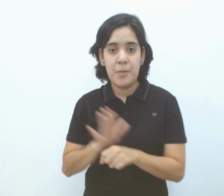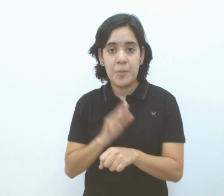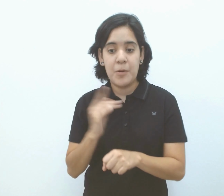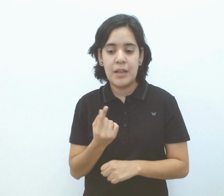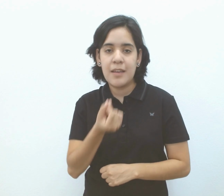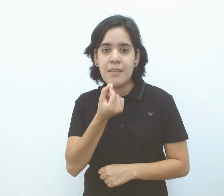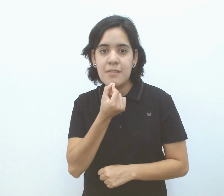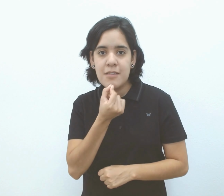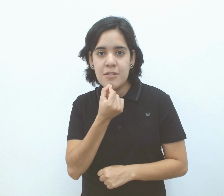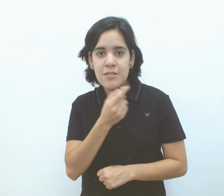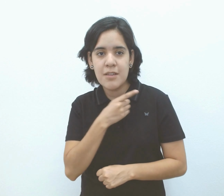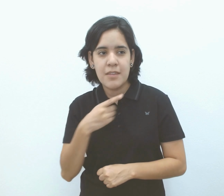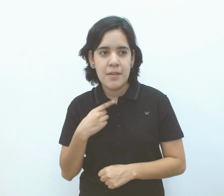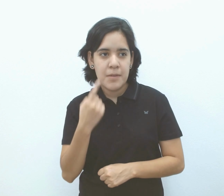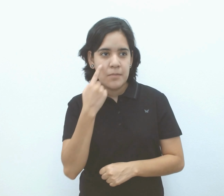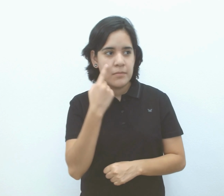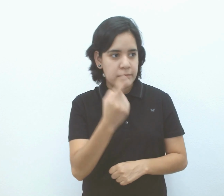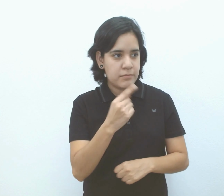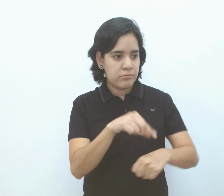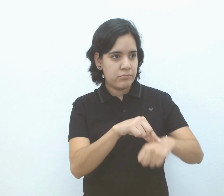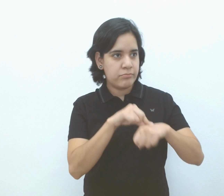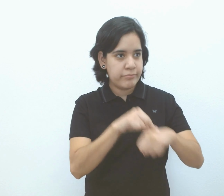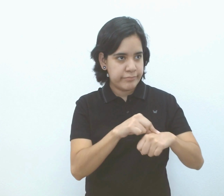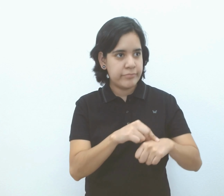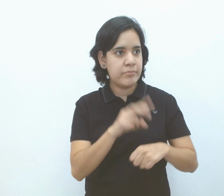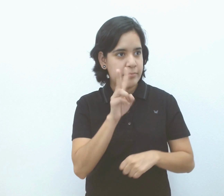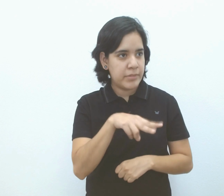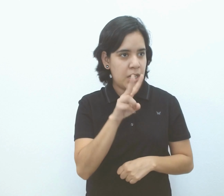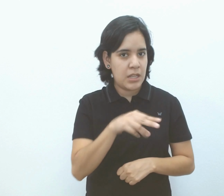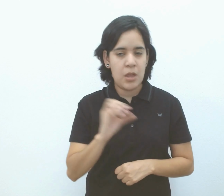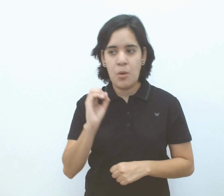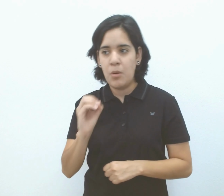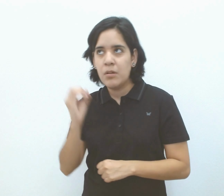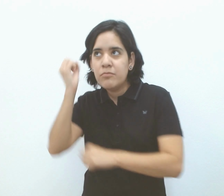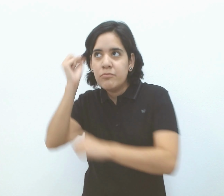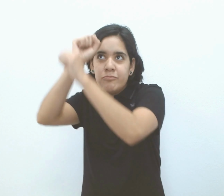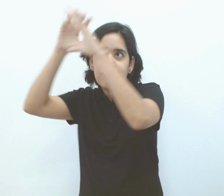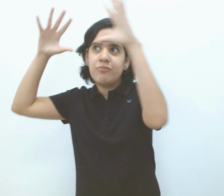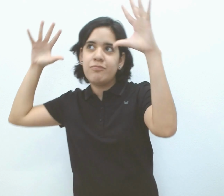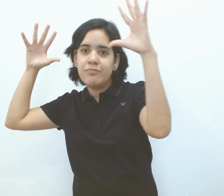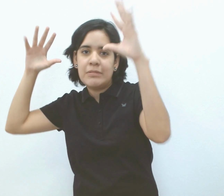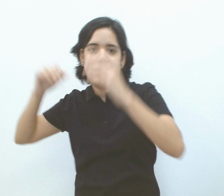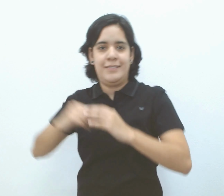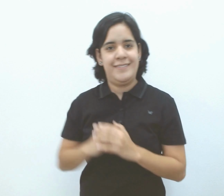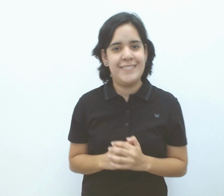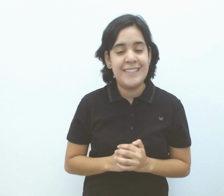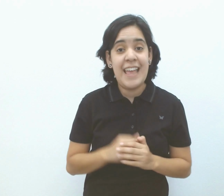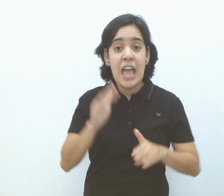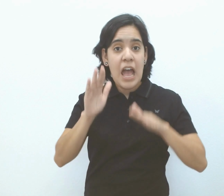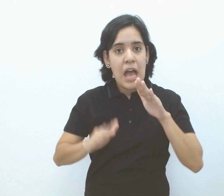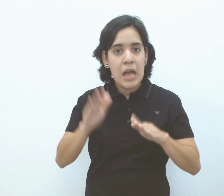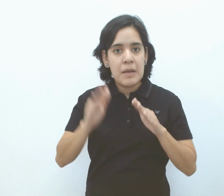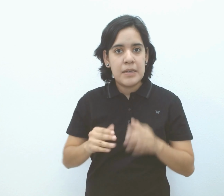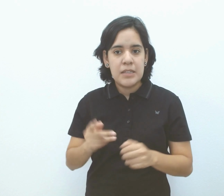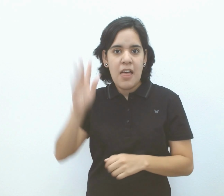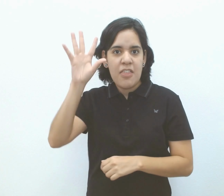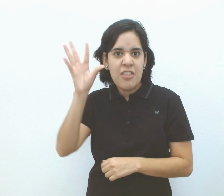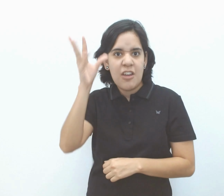que aprender a diferenciar entre lo que es real y lo que es imaginario. Y de pronto la tecnología no nos ayuda mucho en eso, porque hacen tan reales